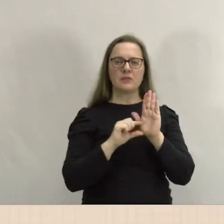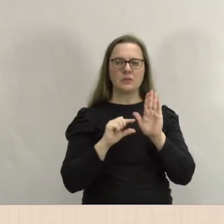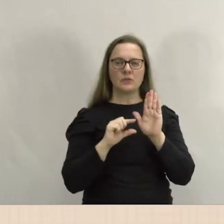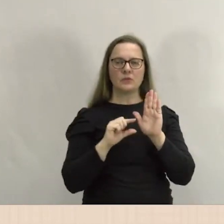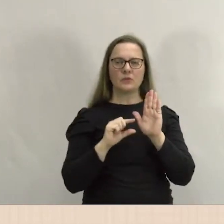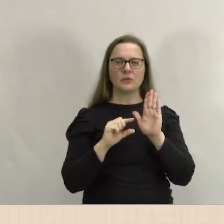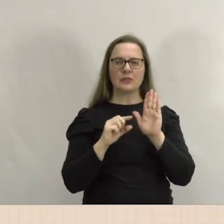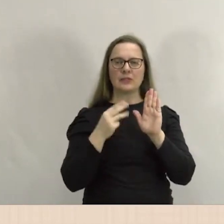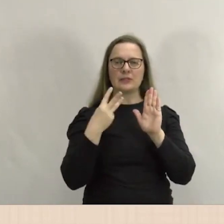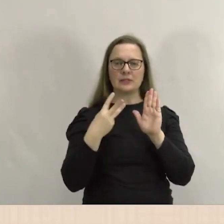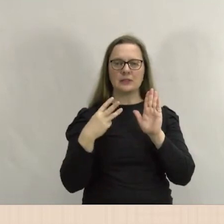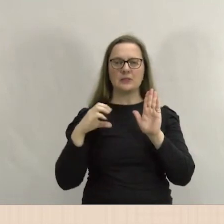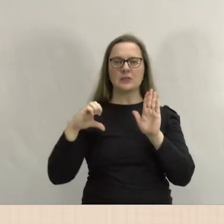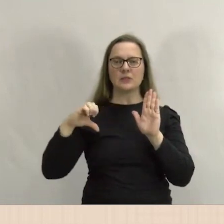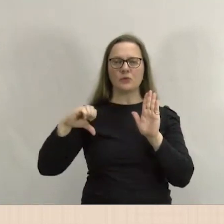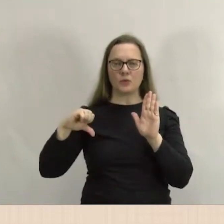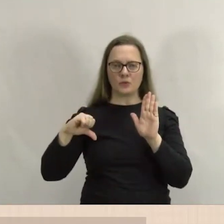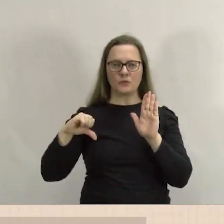versículo 39.